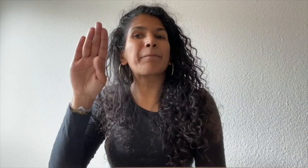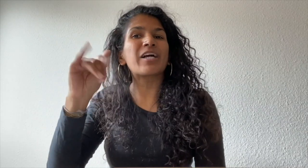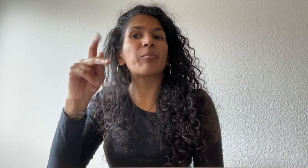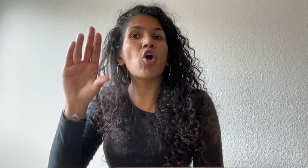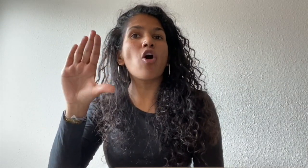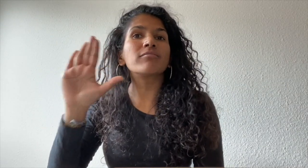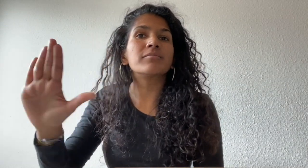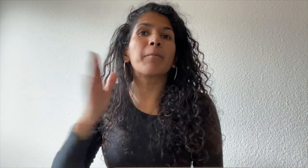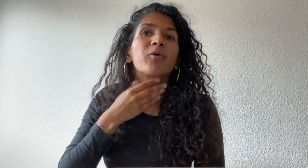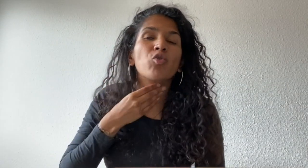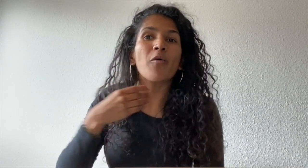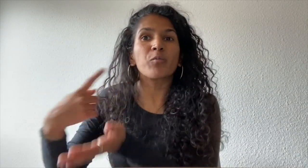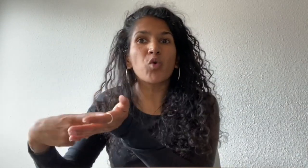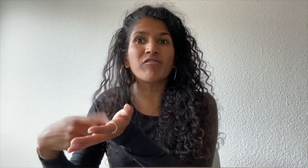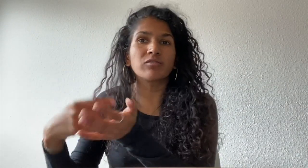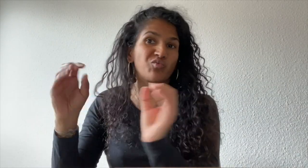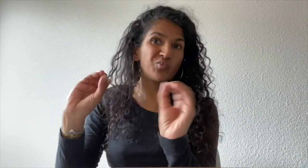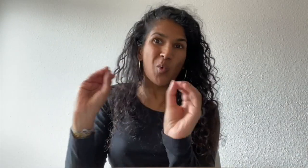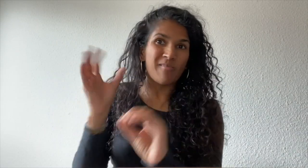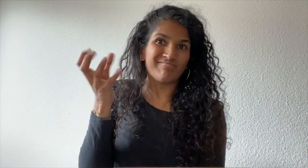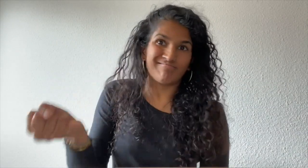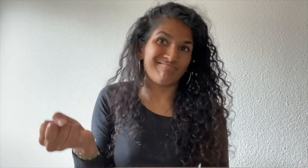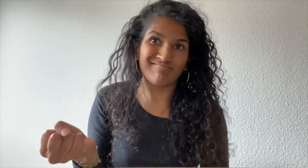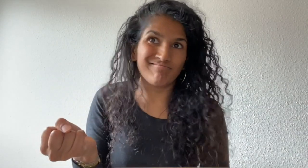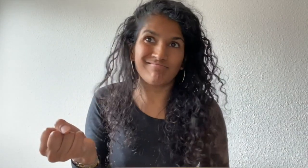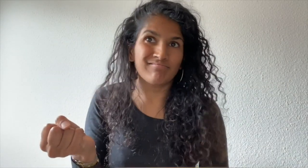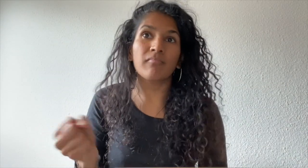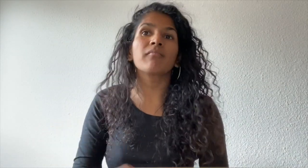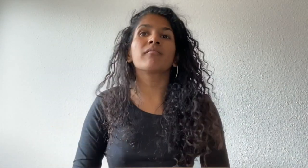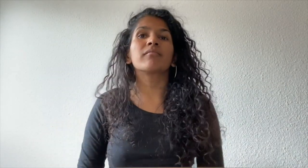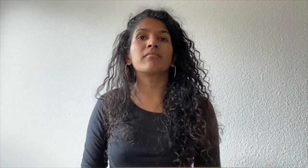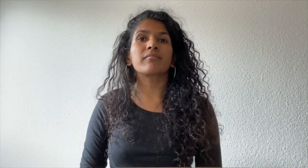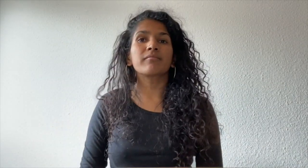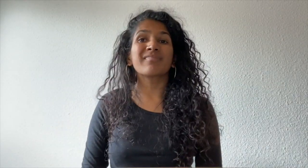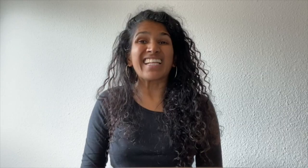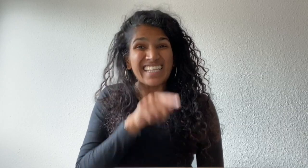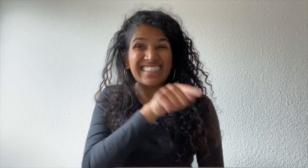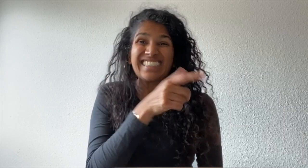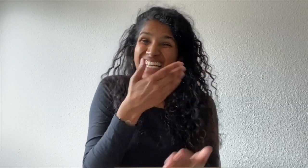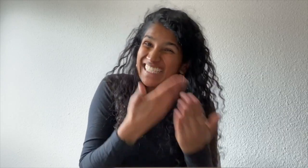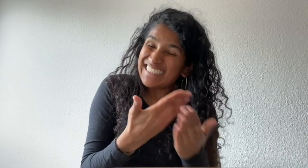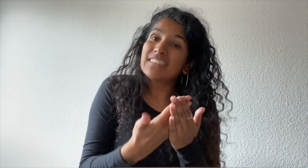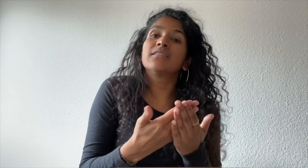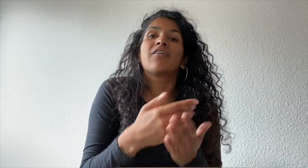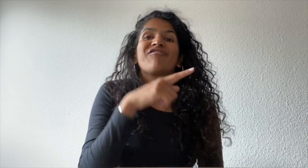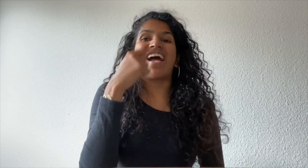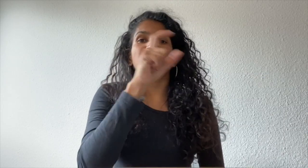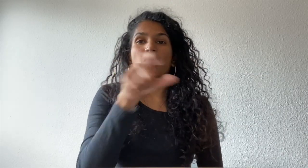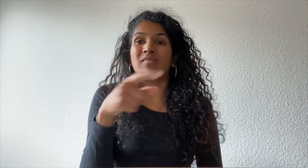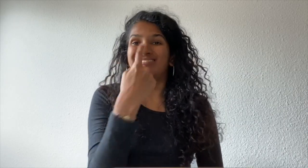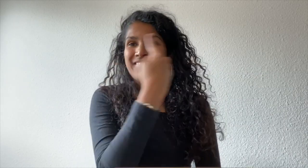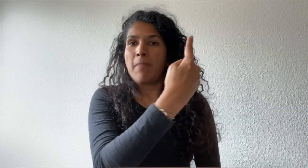Weißer Feminismus war westlich geprägt und erkannte damit nicht die Forderungen und Bedürfnisse